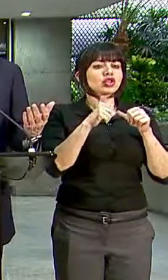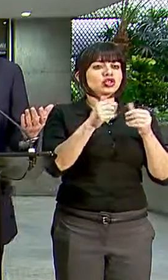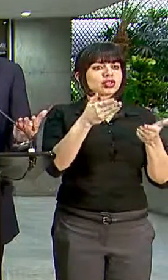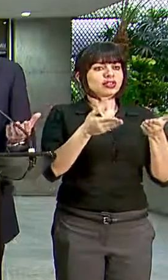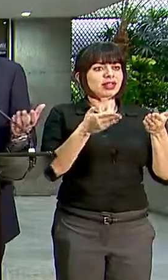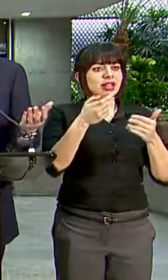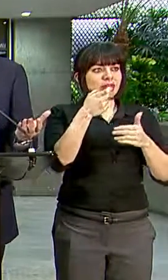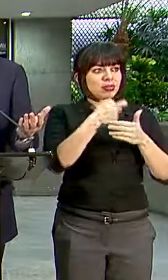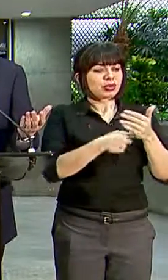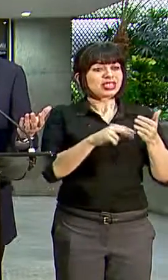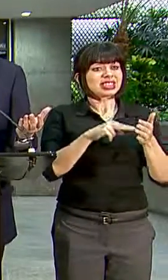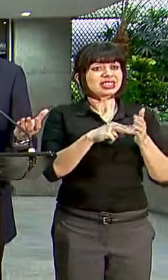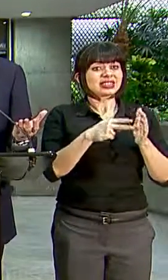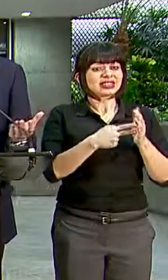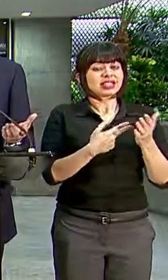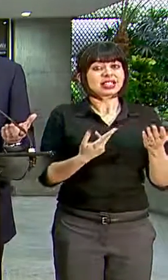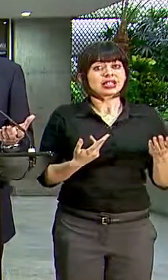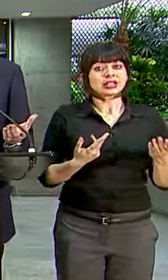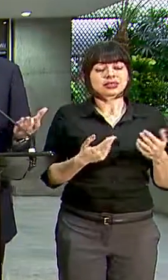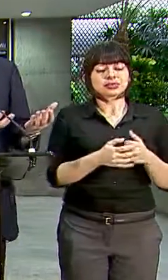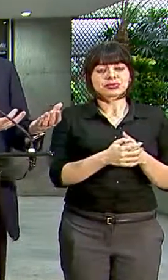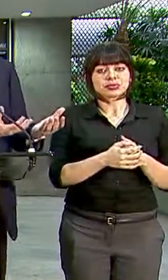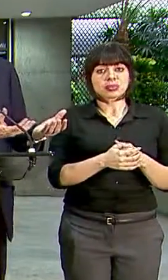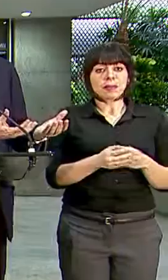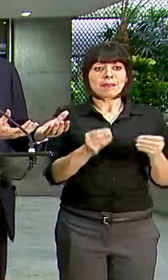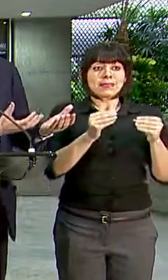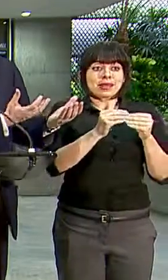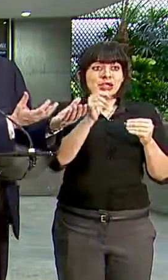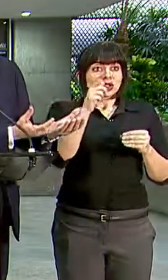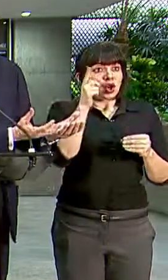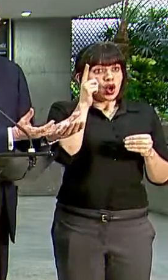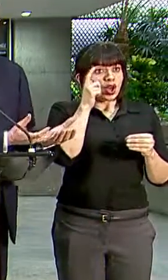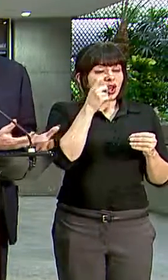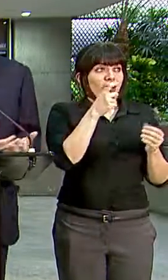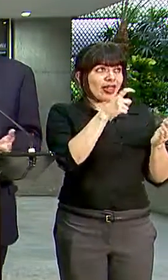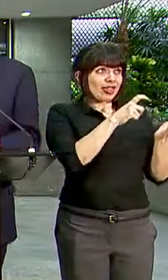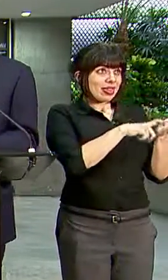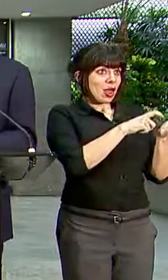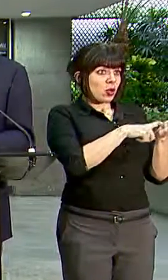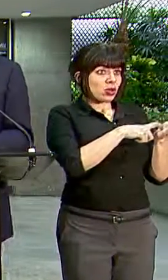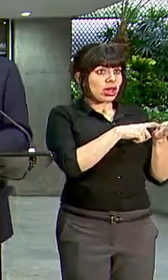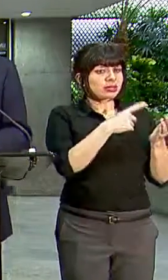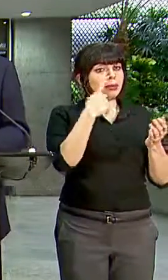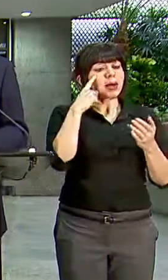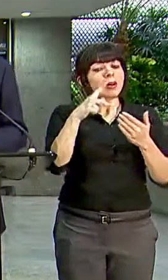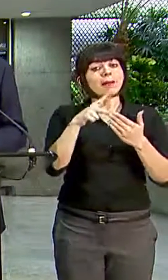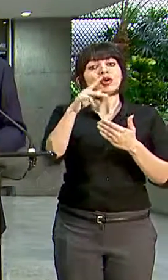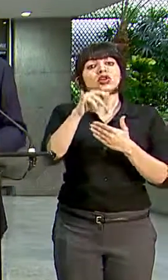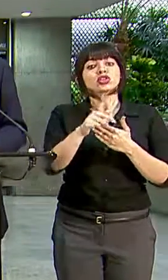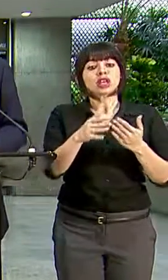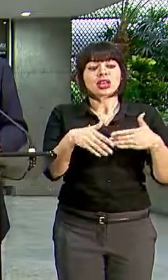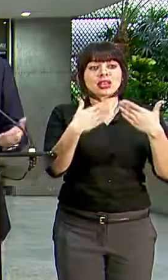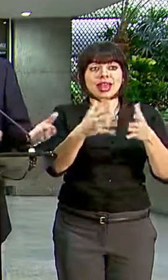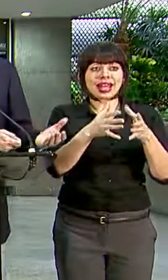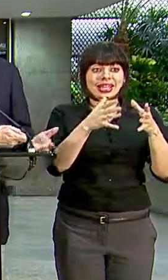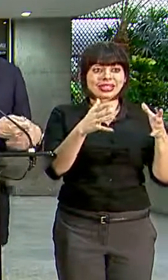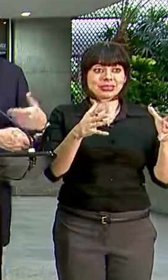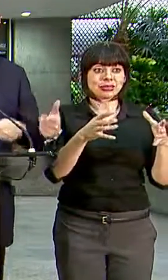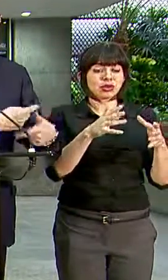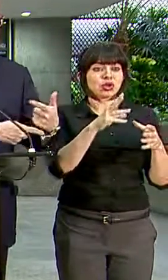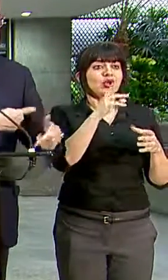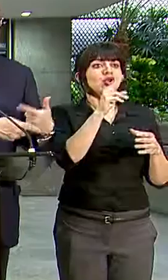sostenibilidad fiscal. Quiere esto decir que es mucho más lógico uno endeudarse para proyectos que generan crecimiento y